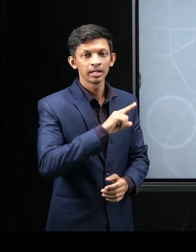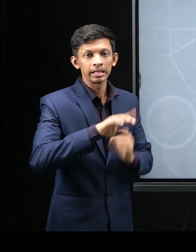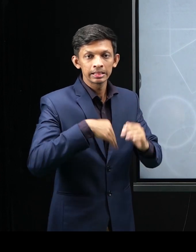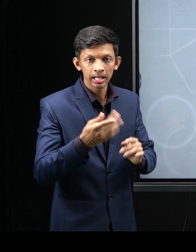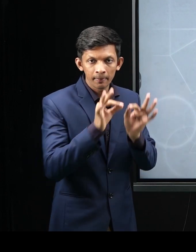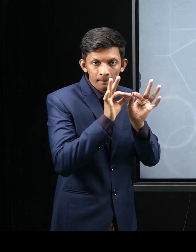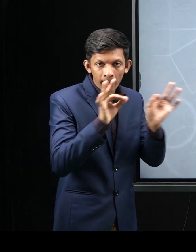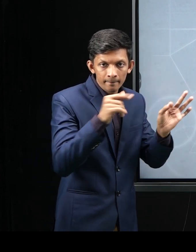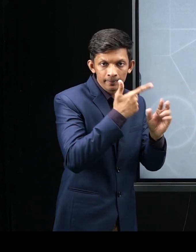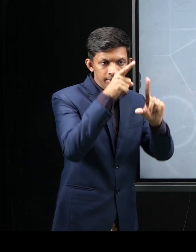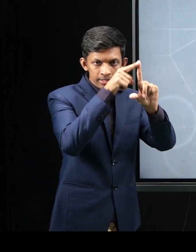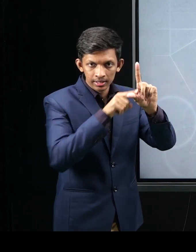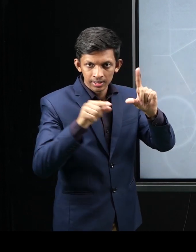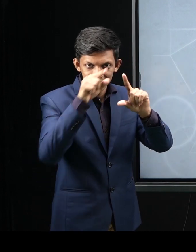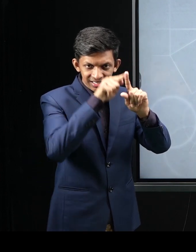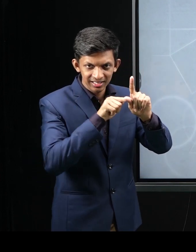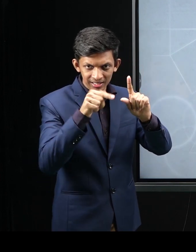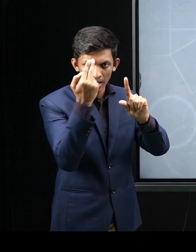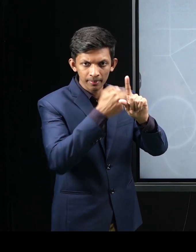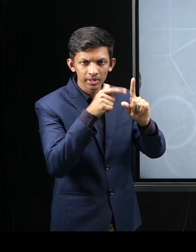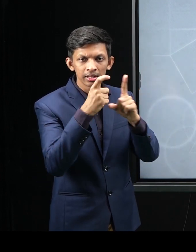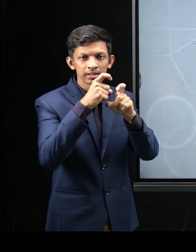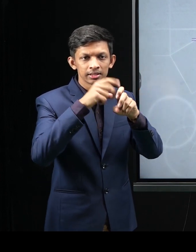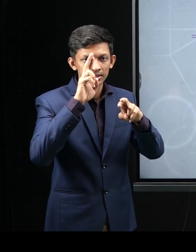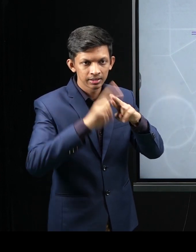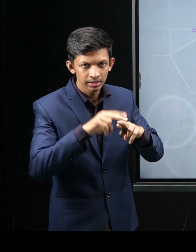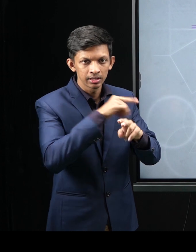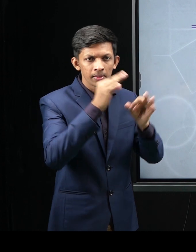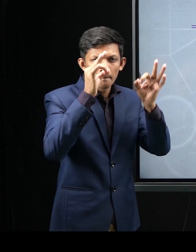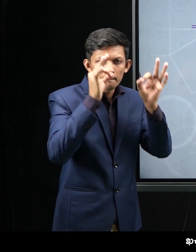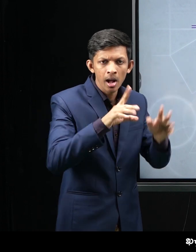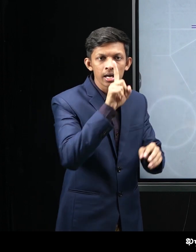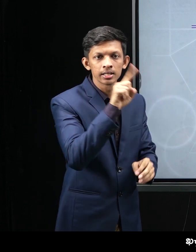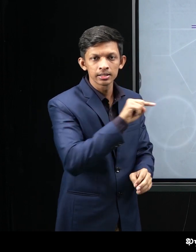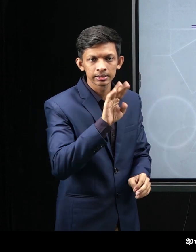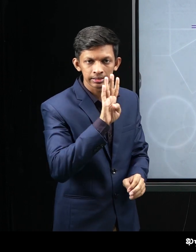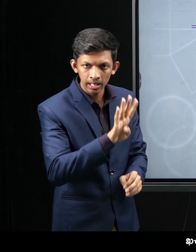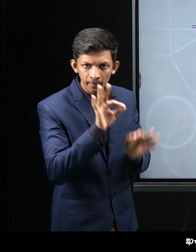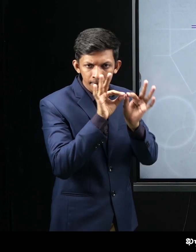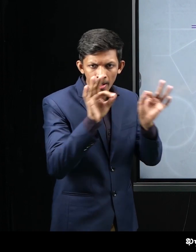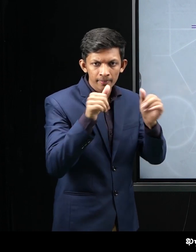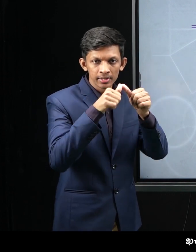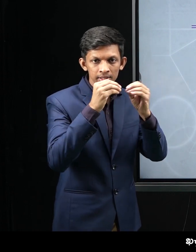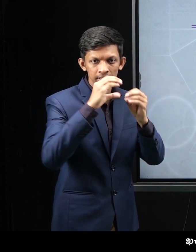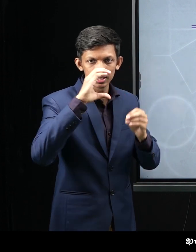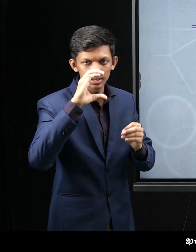అప్పుడు ట్రయాంగిల్ డీఈఎఫ్ త్రిభుజం పరిమాణం ఖచ్చితంగా ట్రయాంగిల్ ఏబీసీ పరిమాణంలో 4వ